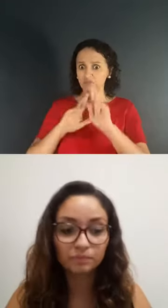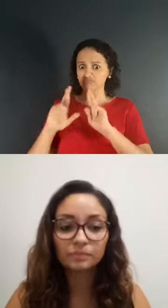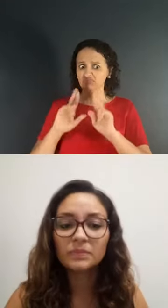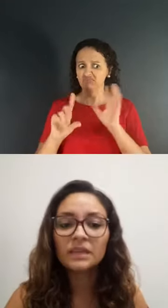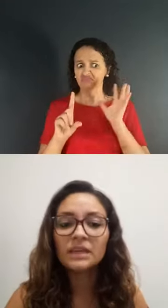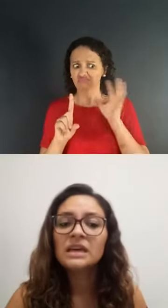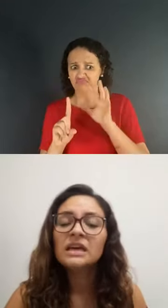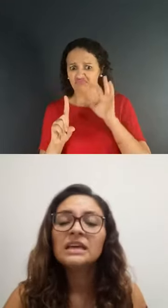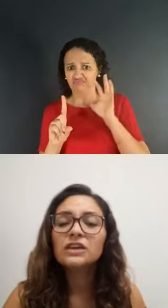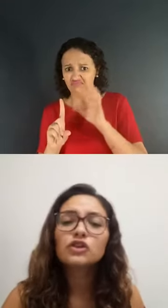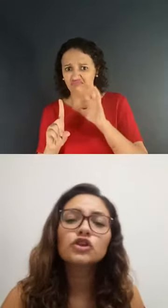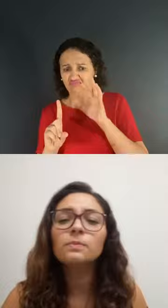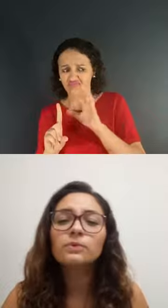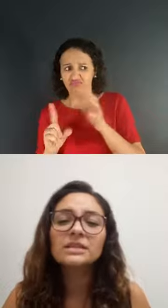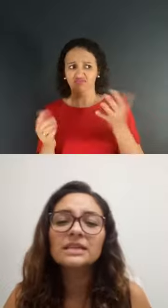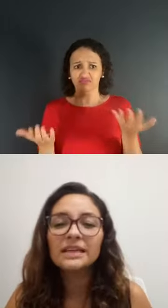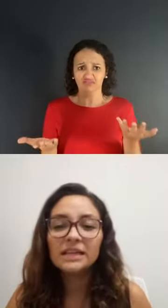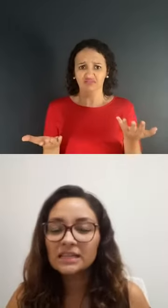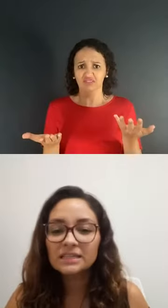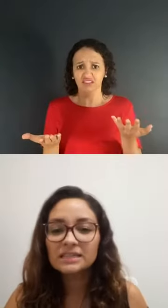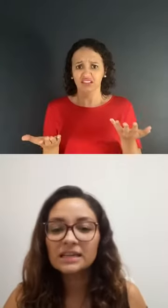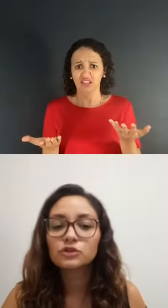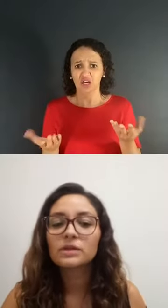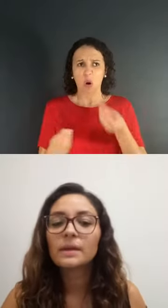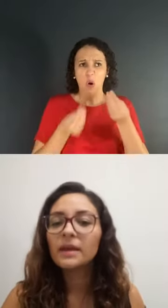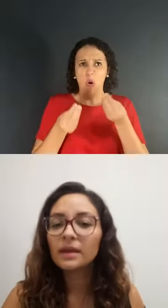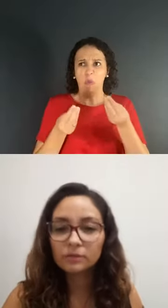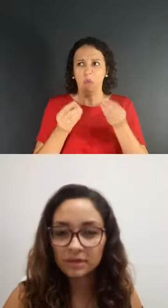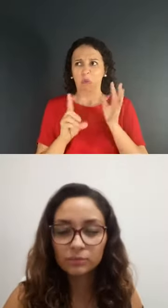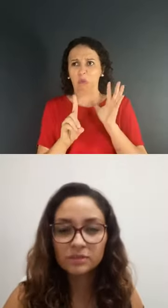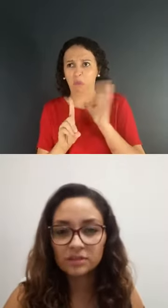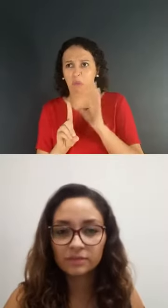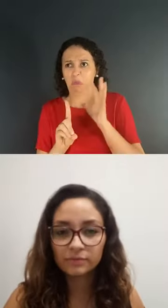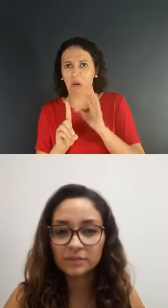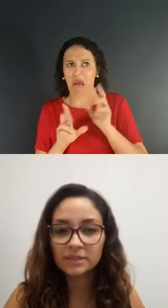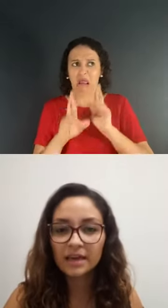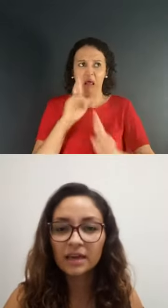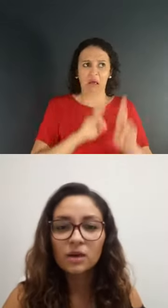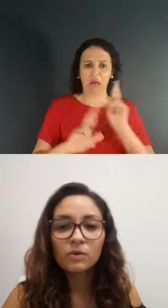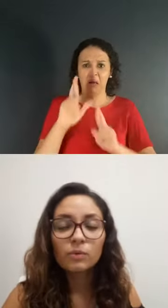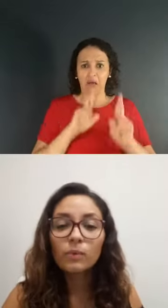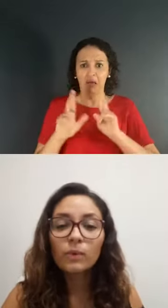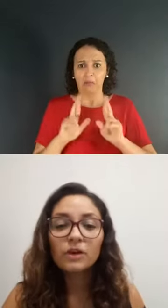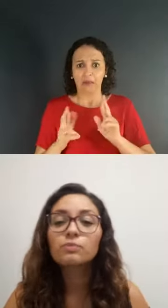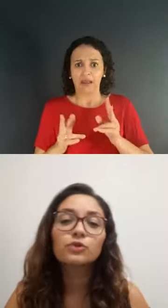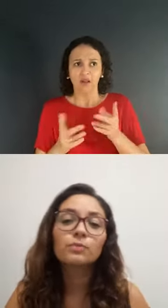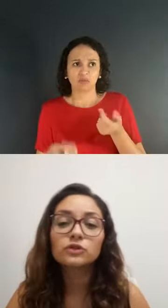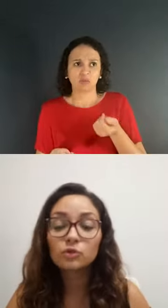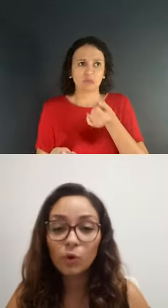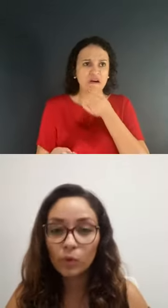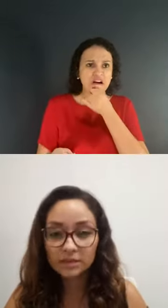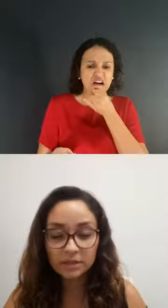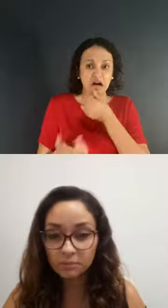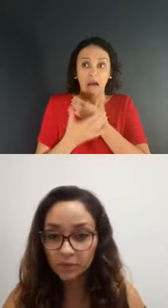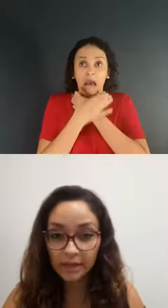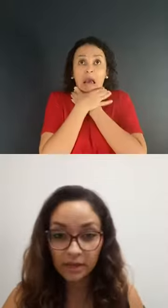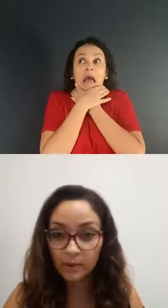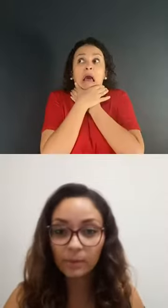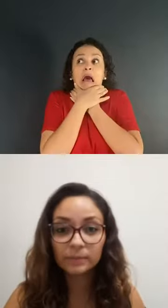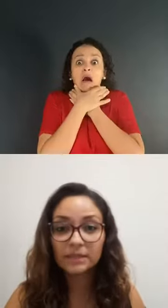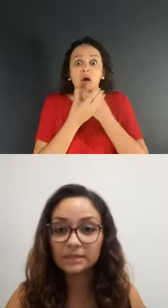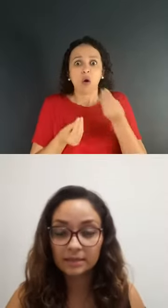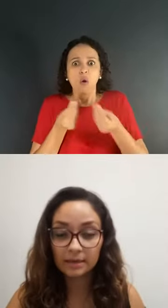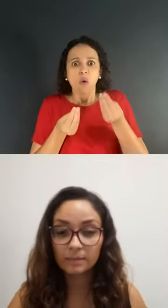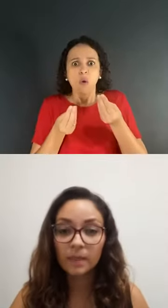abusivos. E que tipo que seria esses relacionamentos abusivos, né? Com quais tipos de pessoas eles